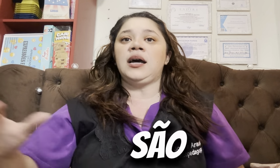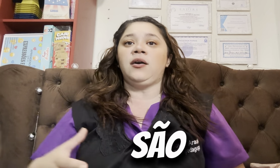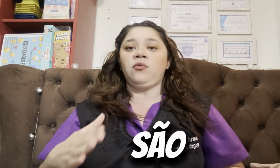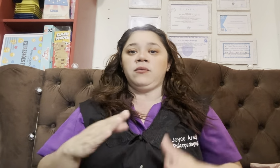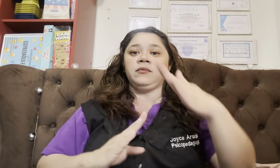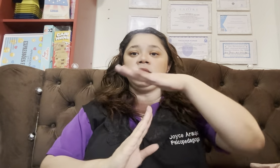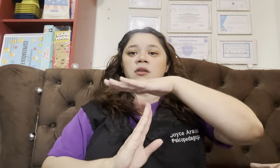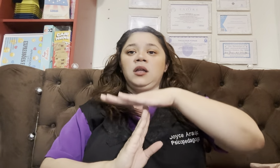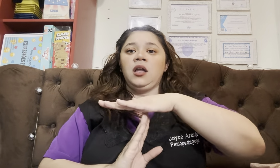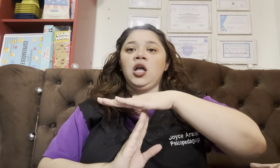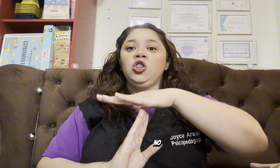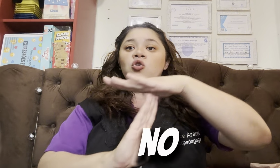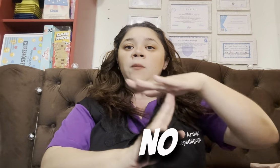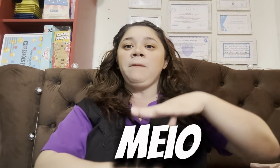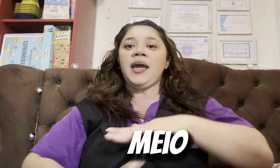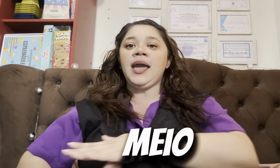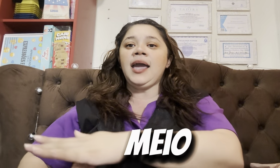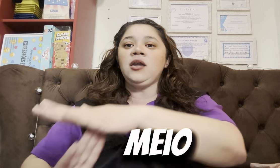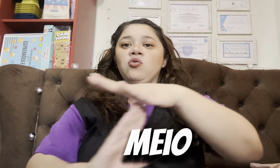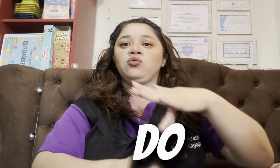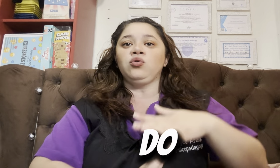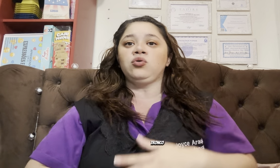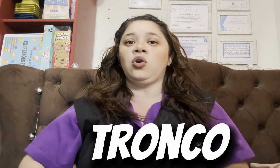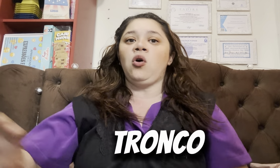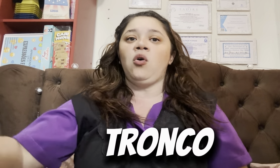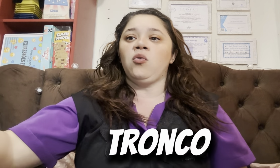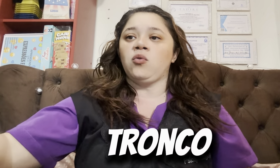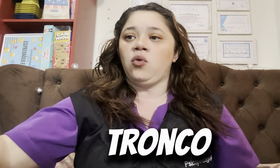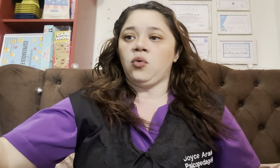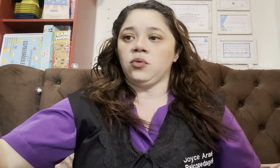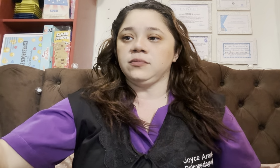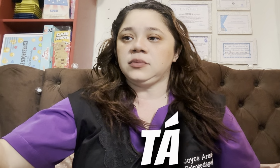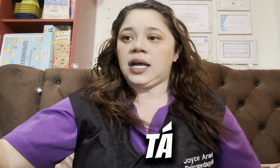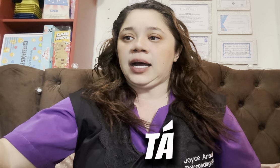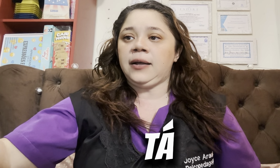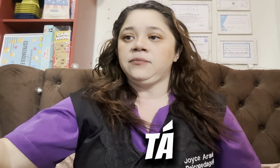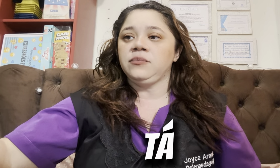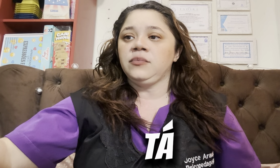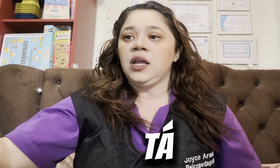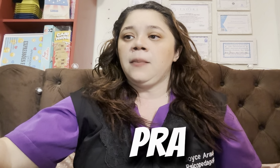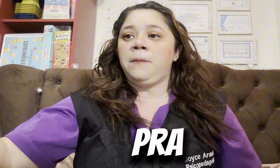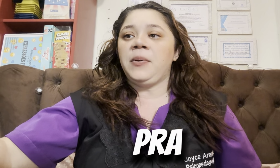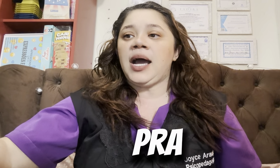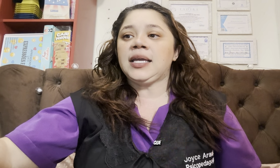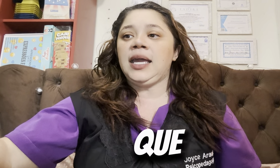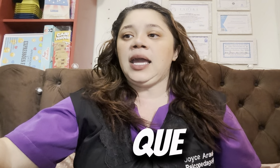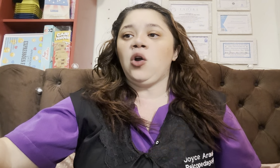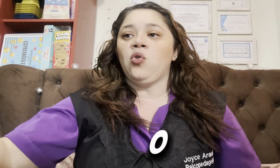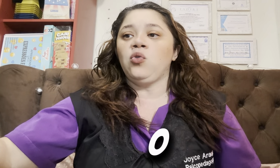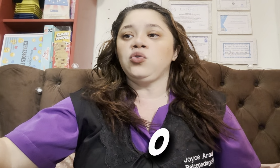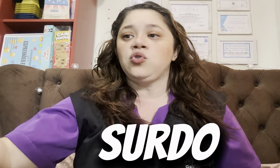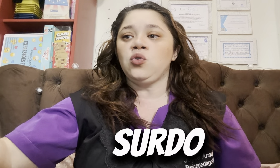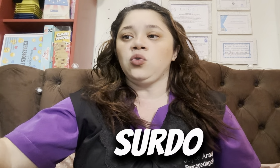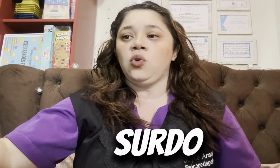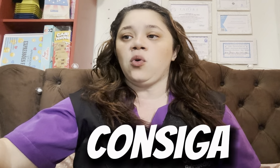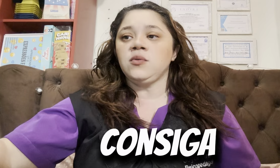são no meio do tronco, tá? Para que o surdo